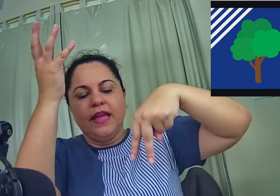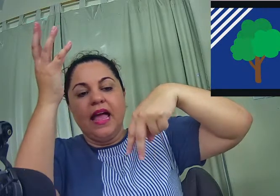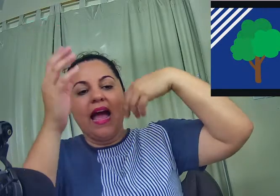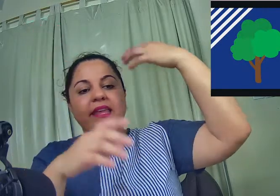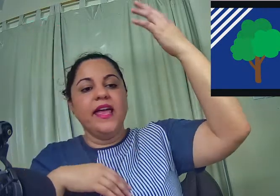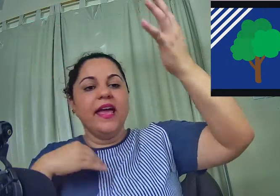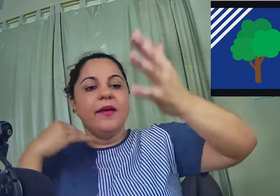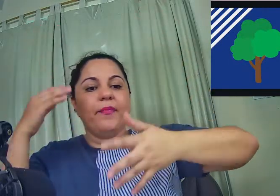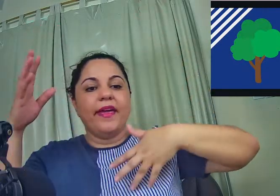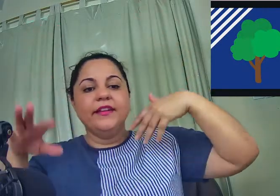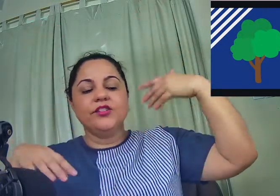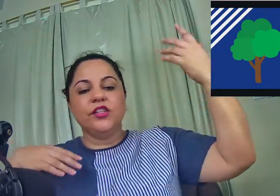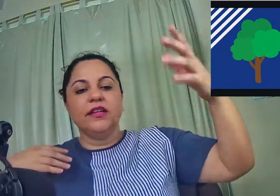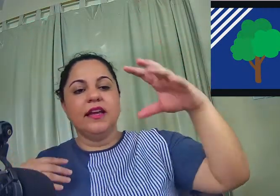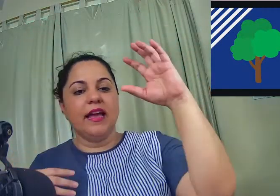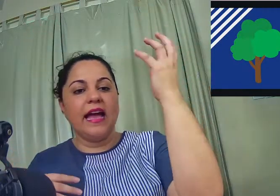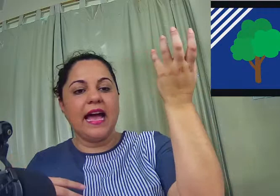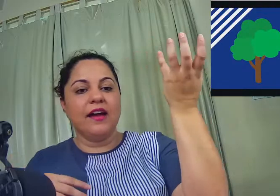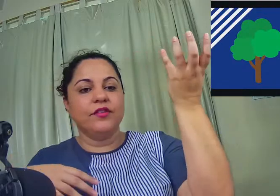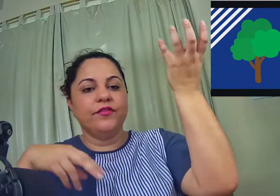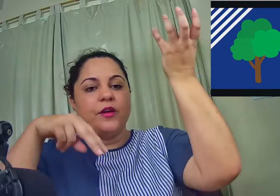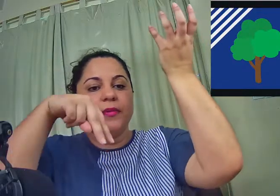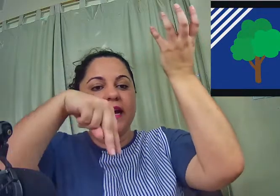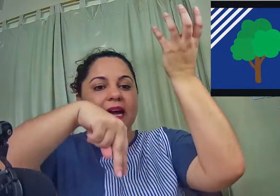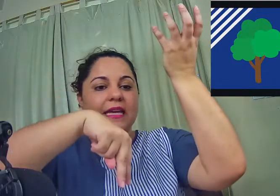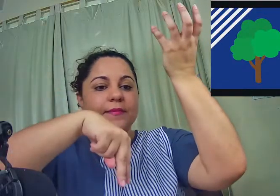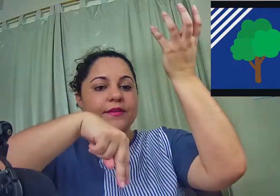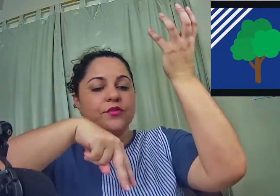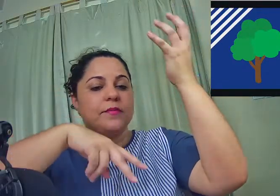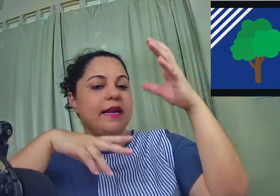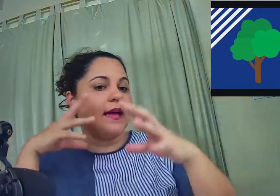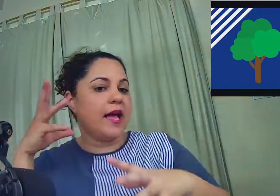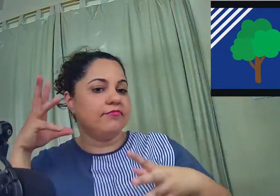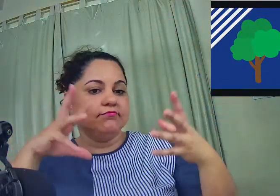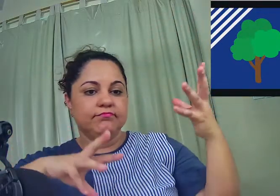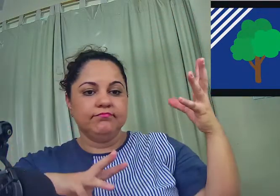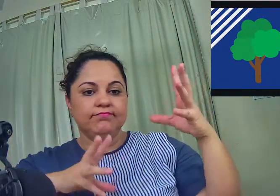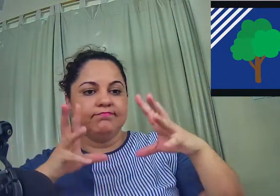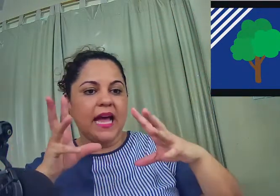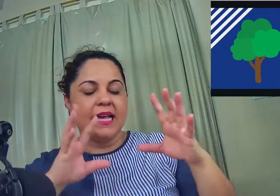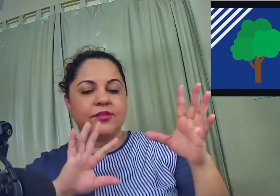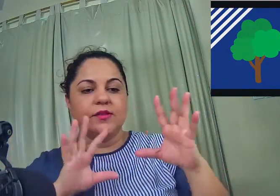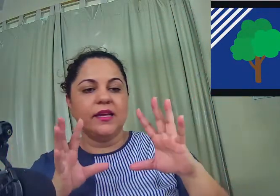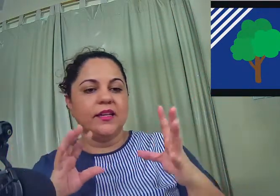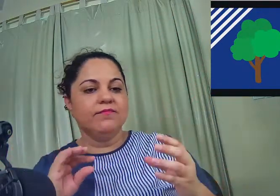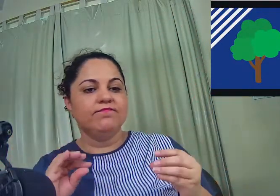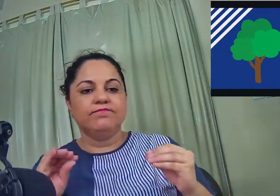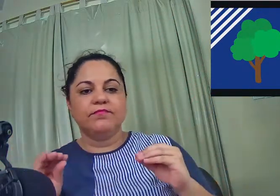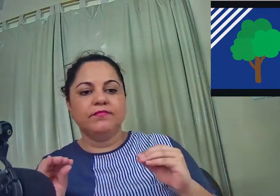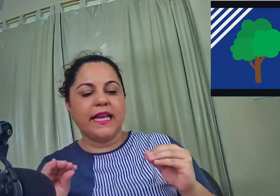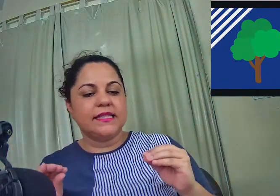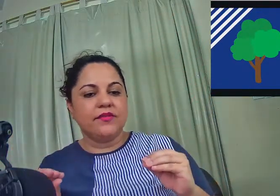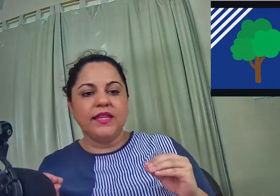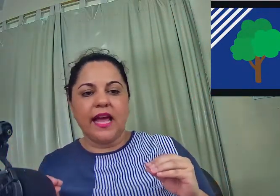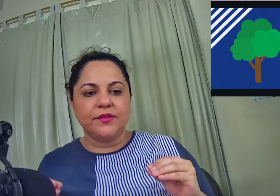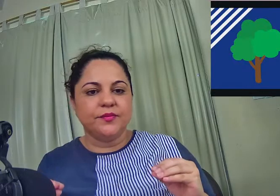Aí de repente a árvore veio para cá e a pessoa para cá. Aí isso daí tem que ser evitado, não